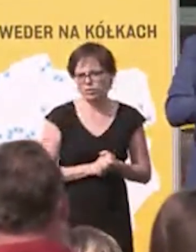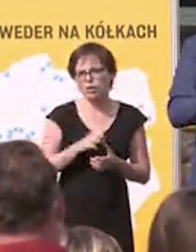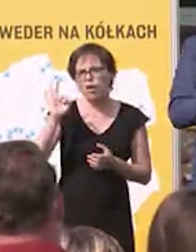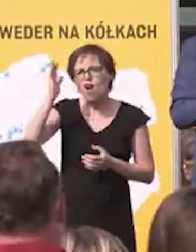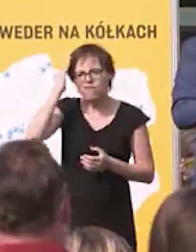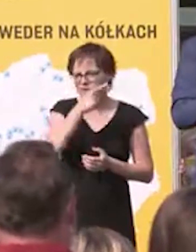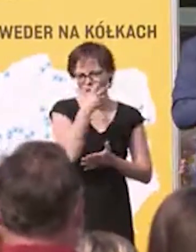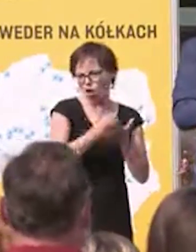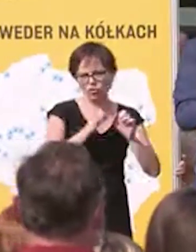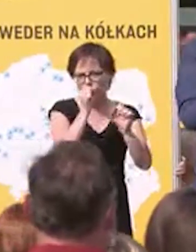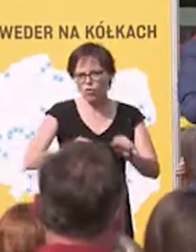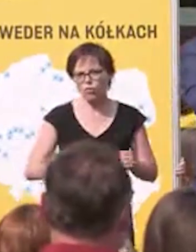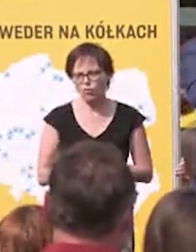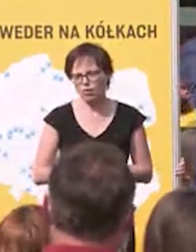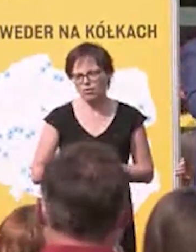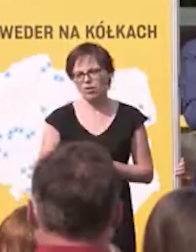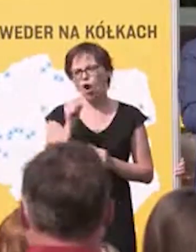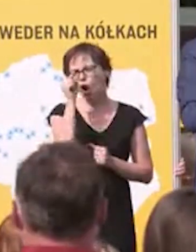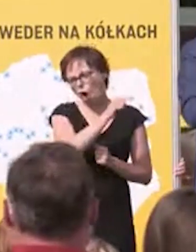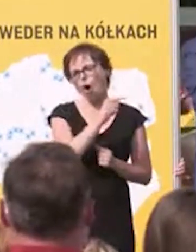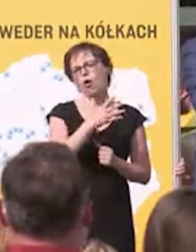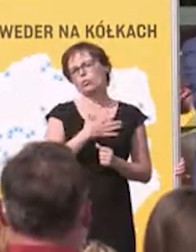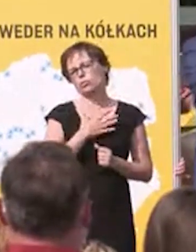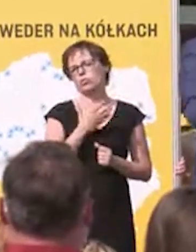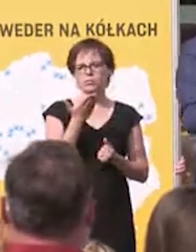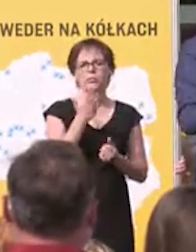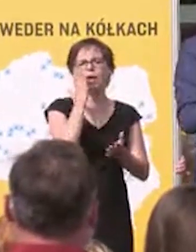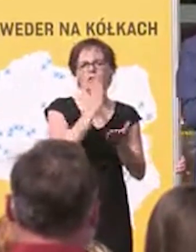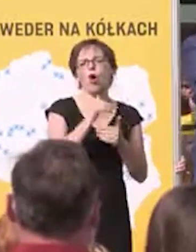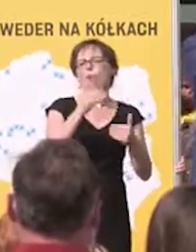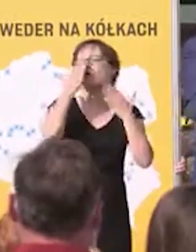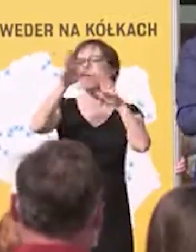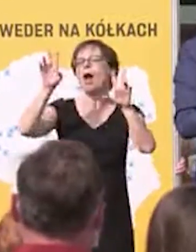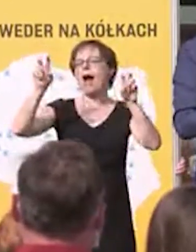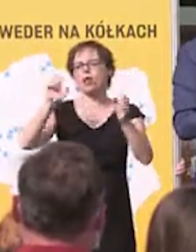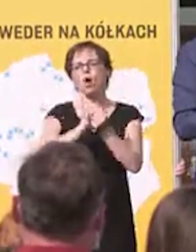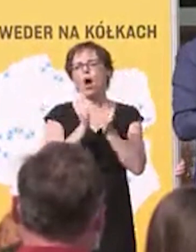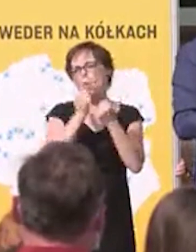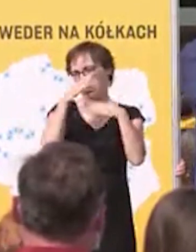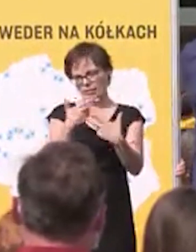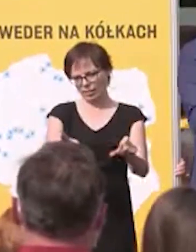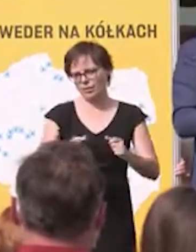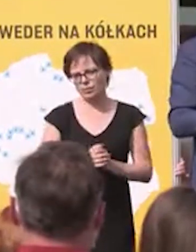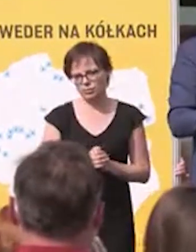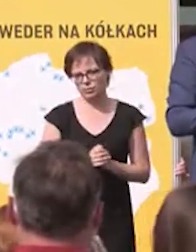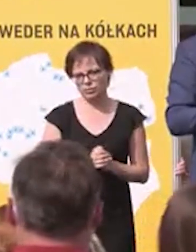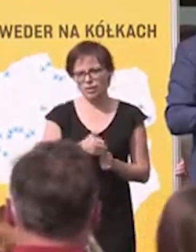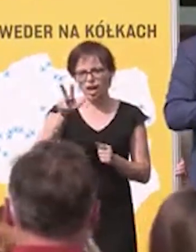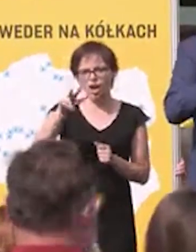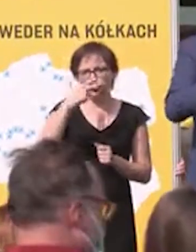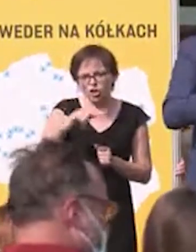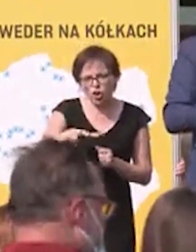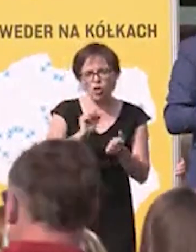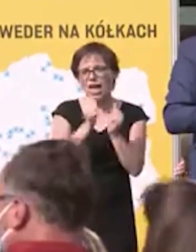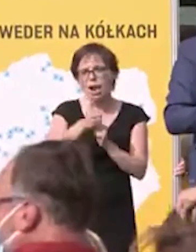tej wiedzy. Uznali, że tylko i wyłącznie mogą pokazać wam hasło, albo nic nie pokazać. Na 3 tygodnie,